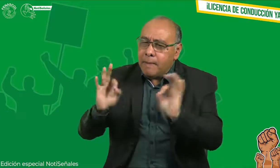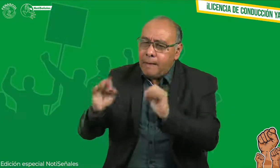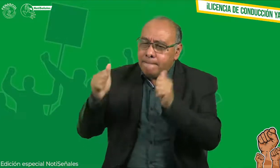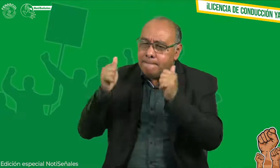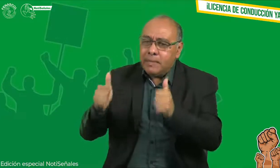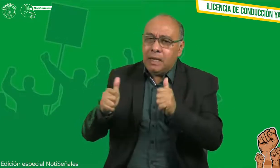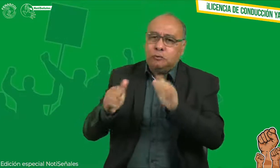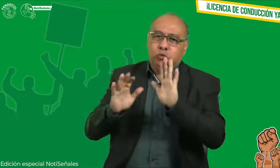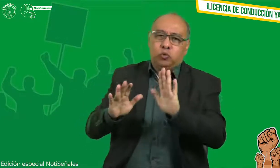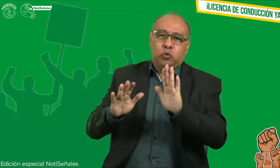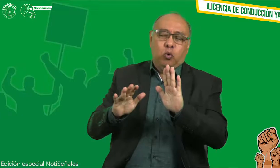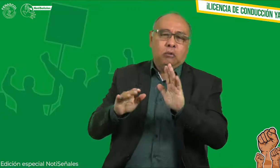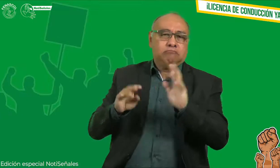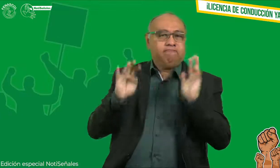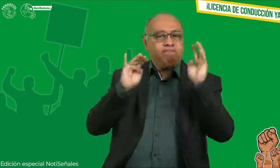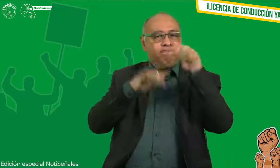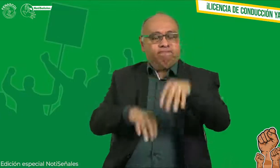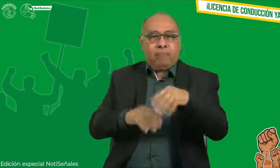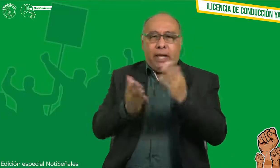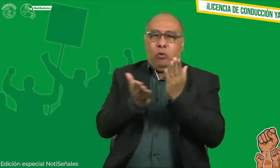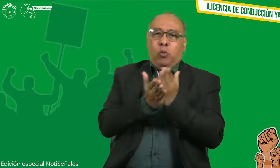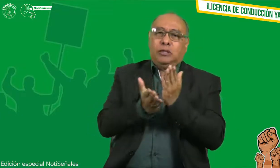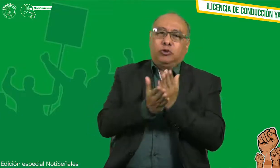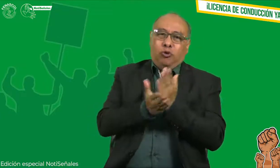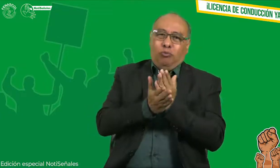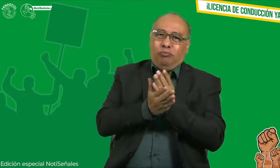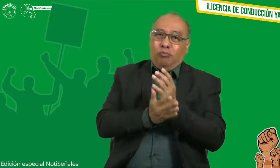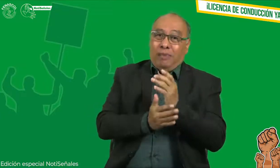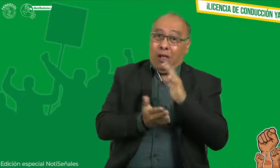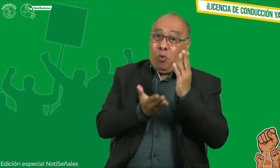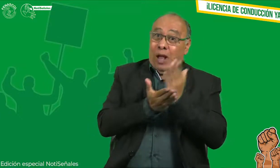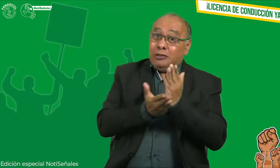pero necesitamos también acordar